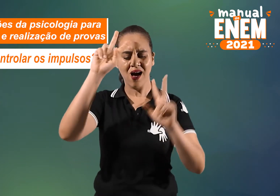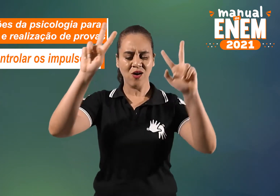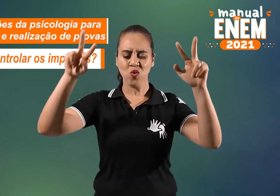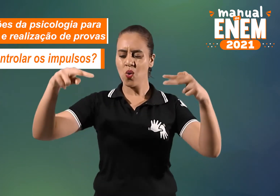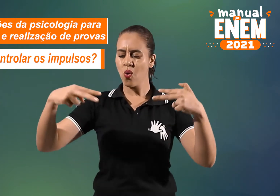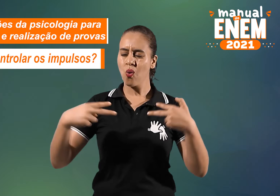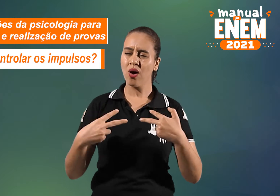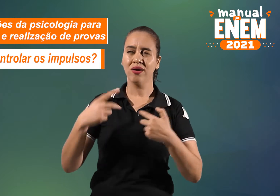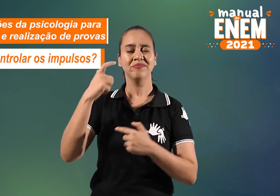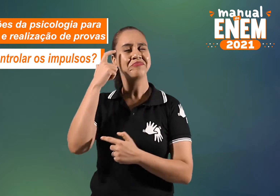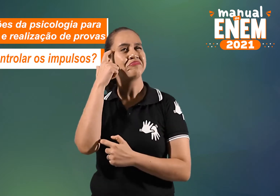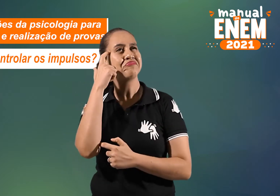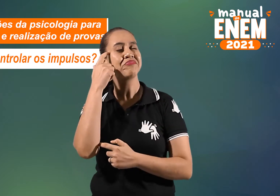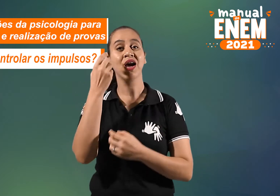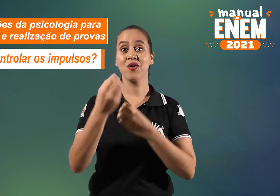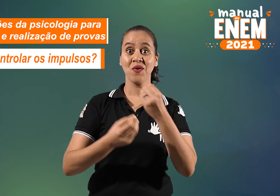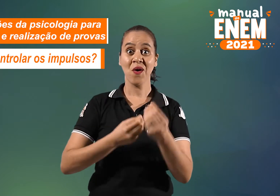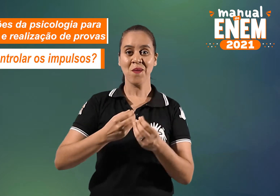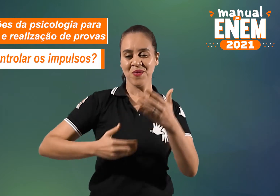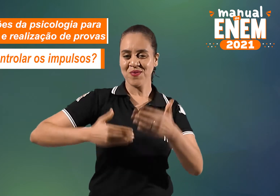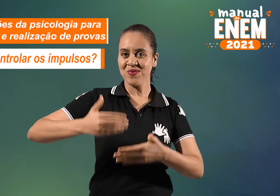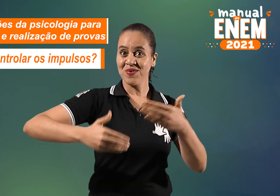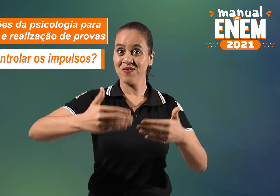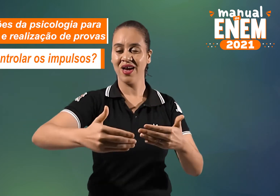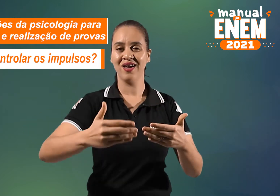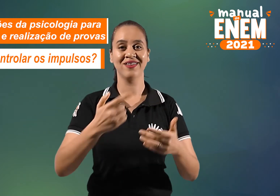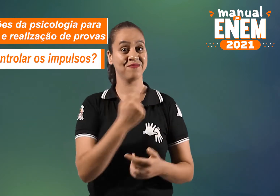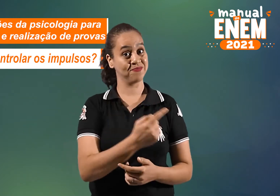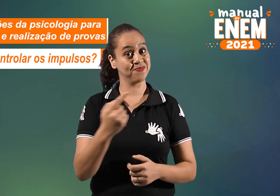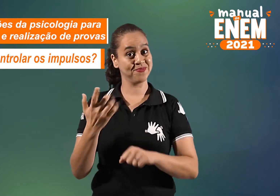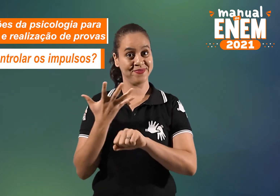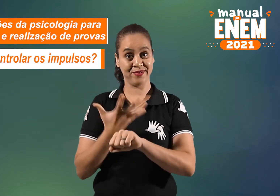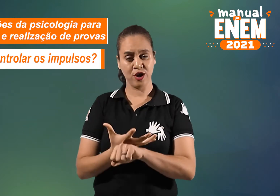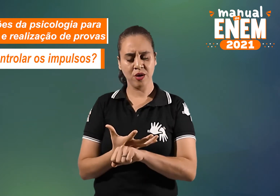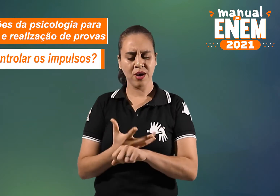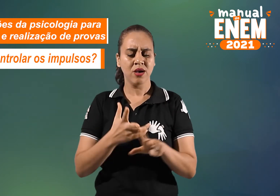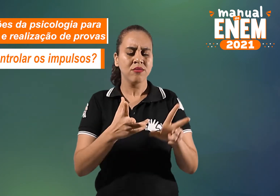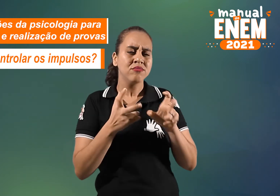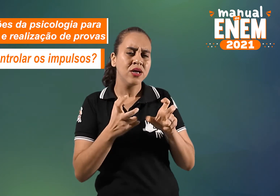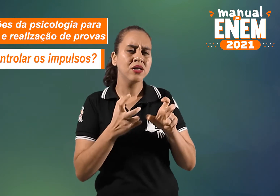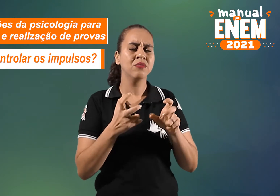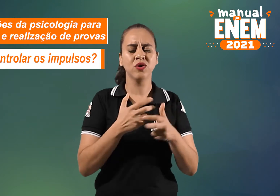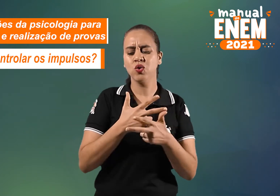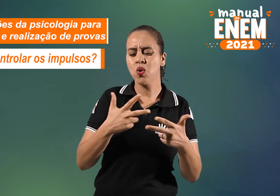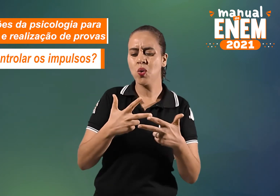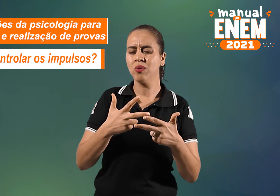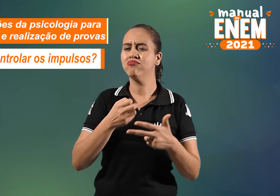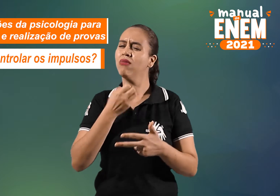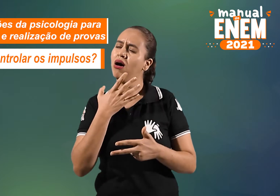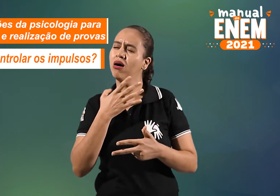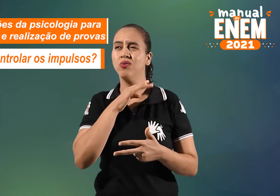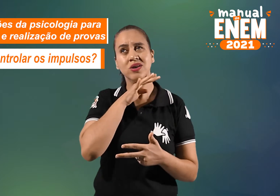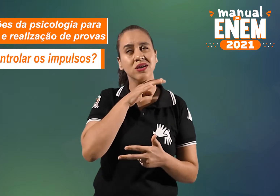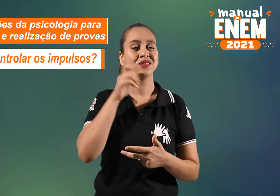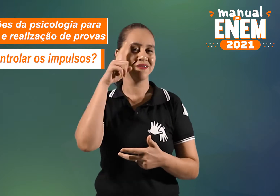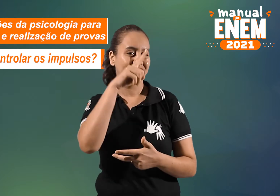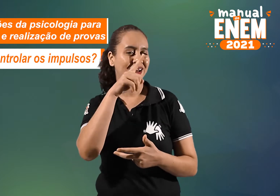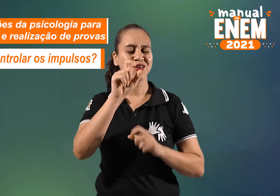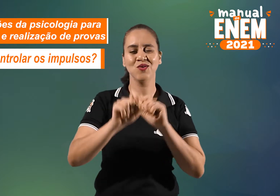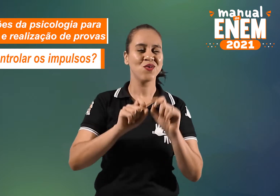autoavaliação contínua sobre o seu desempenho em cada disciplina, verificando suas potencialidades e suas dificuldades também. A memória